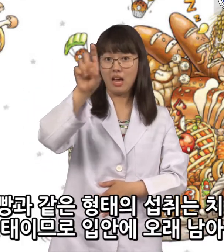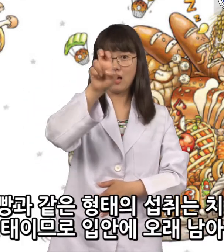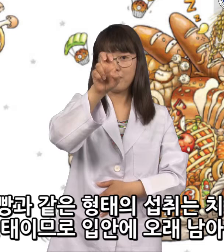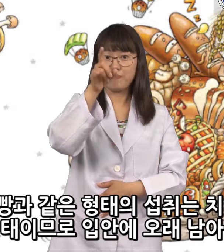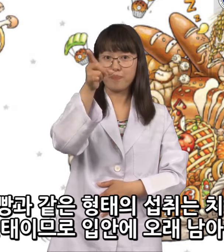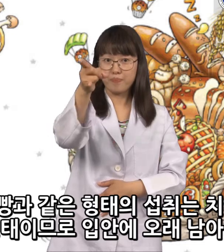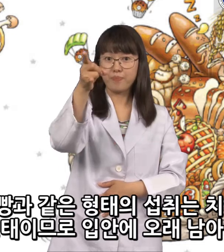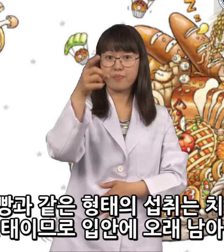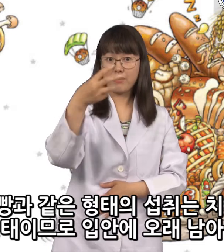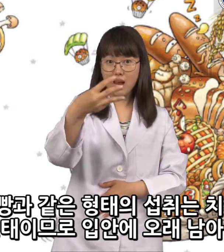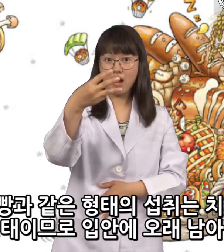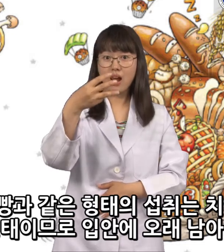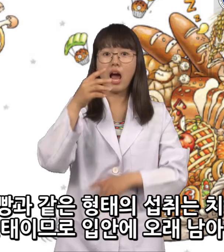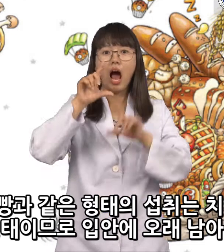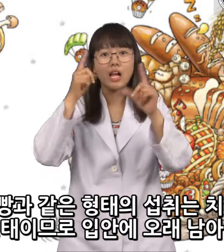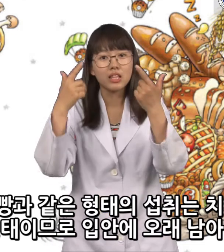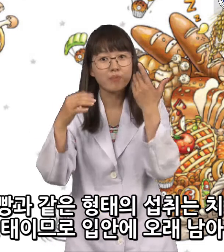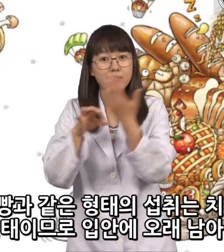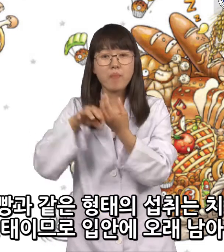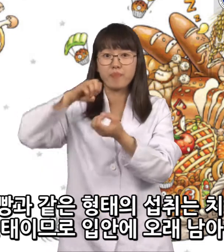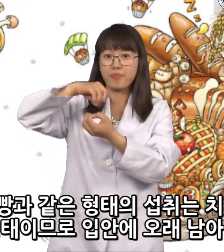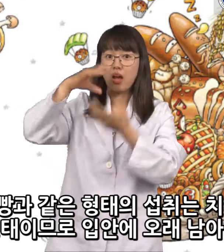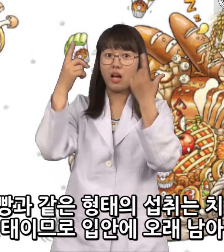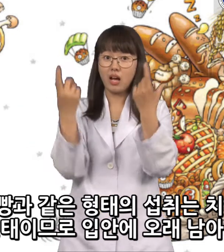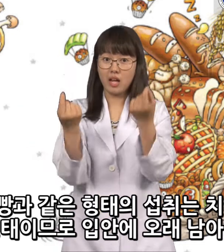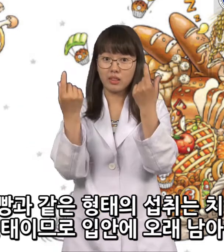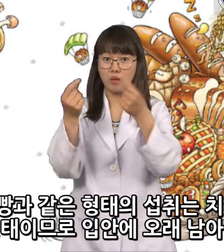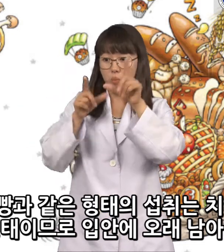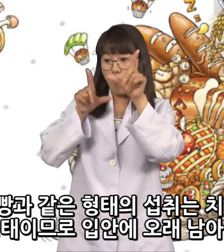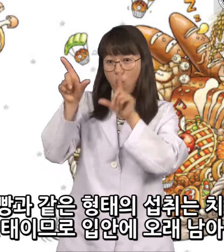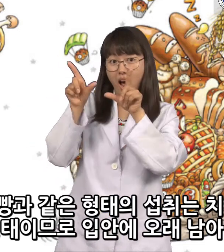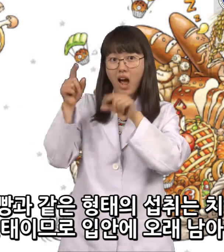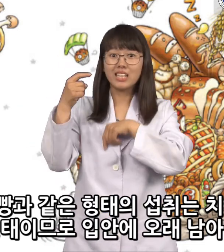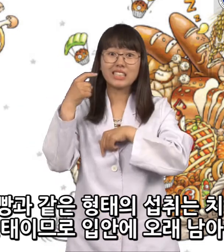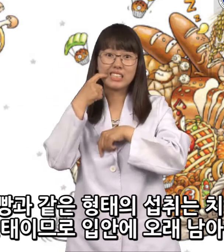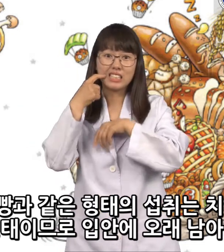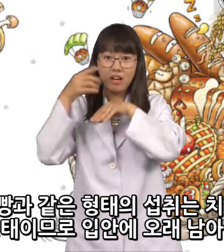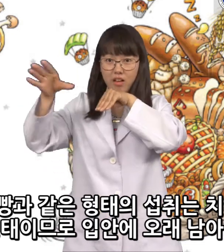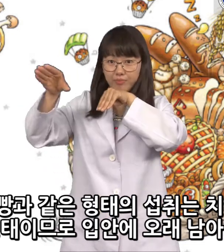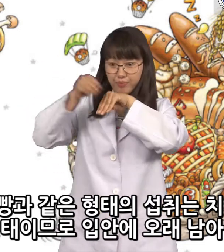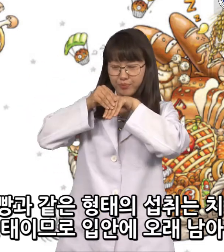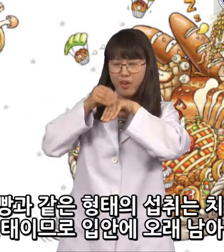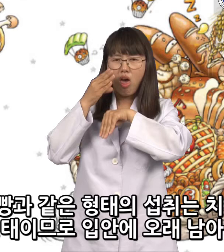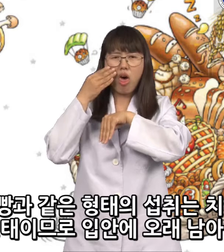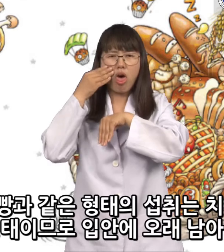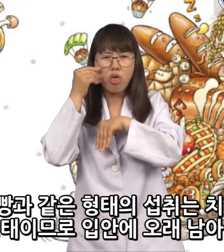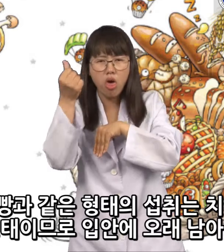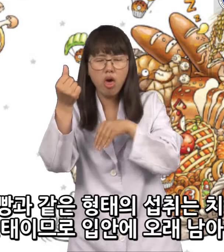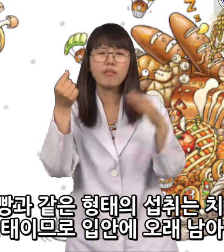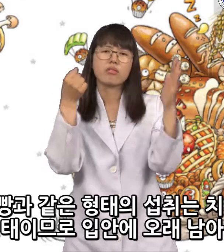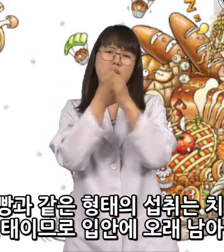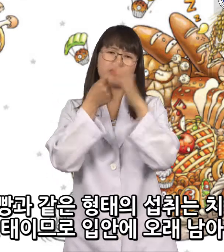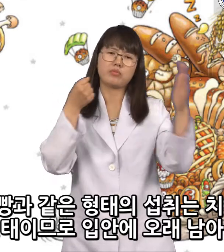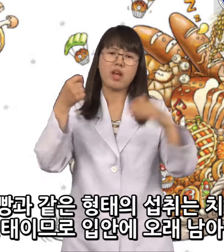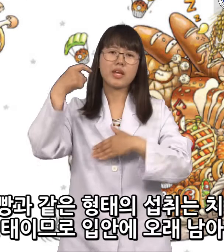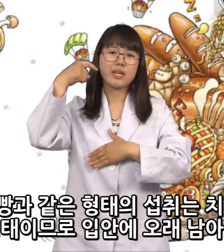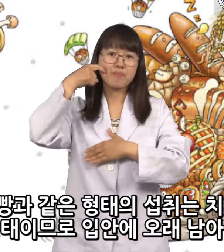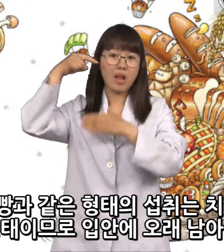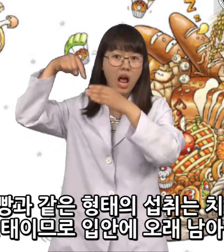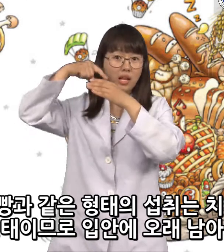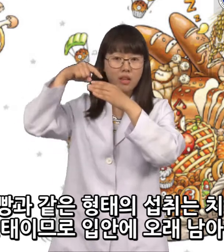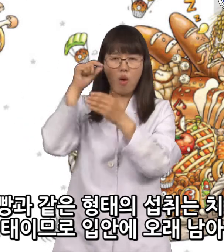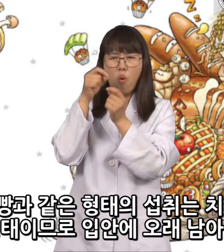카라멜이나 빵과 같은 형태의 섭취는 치아에 달라붙기 좋은 형태이므로 입